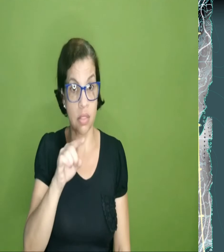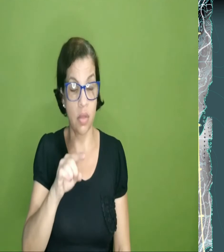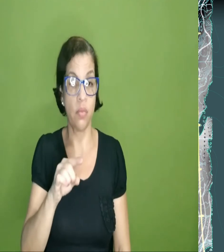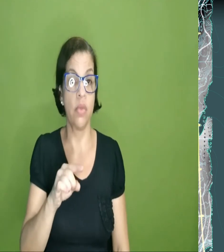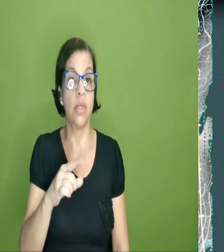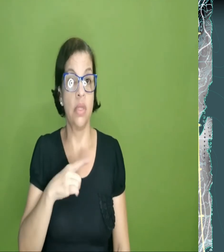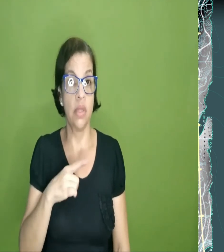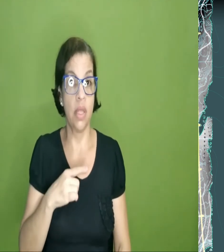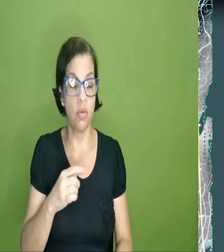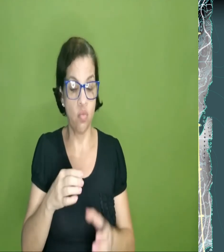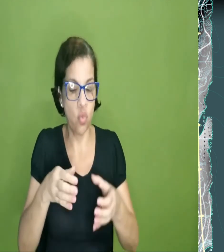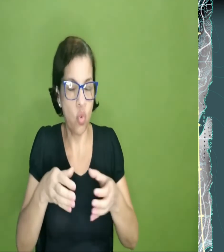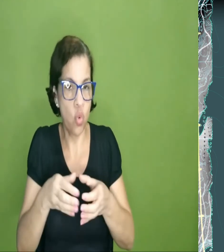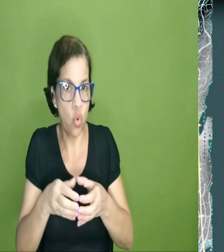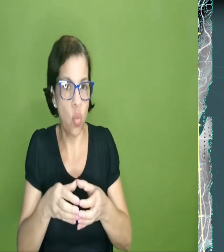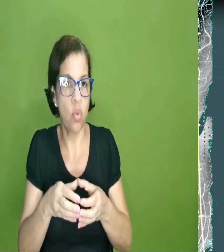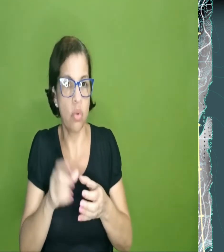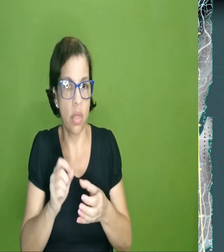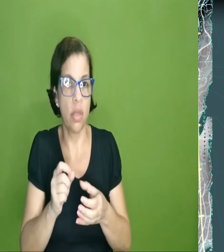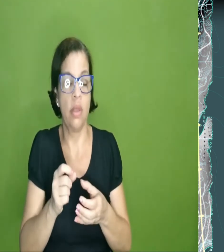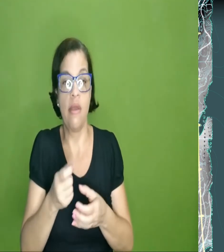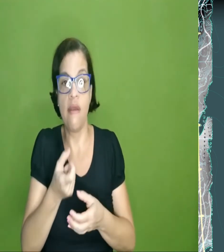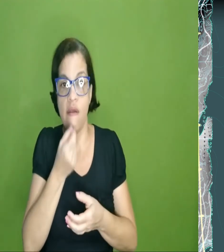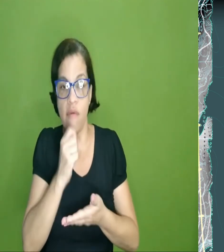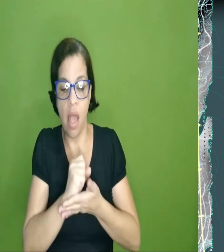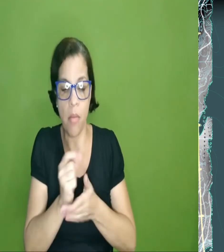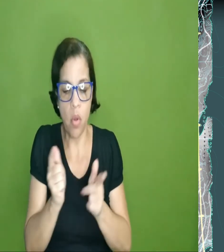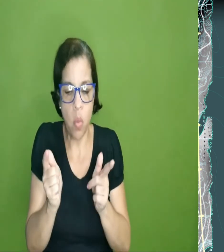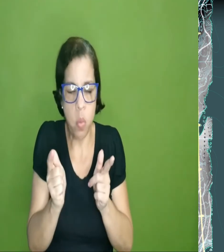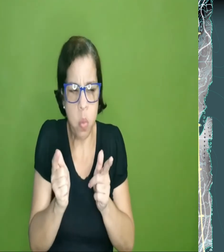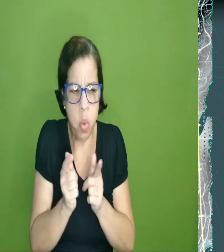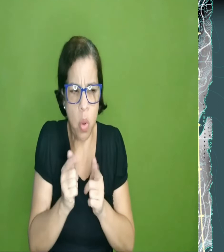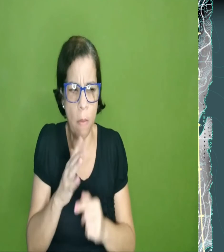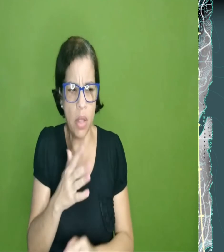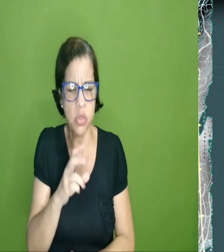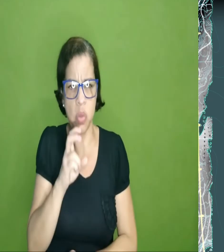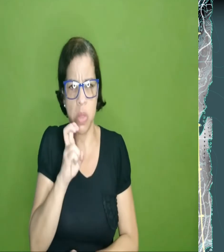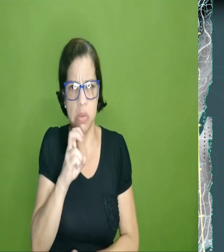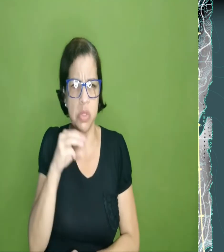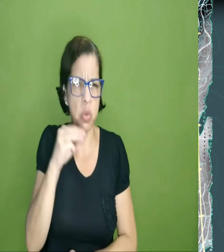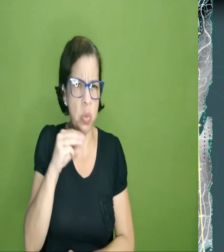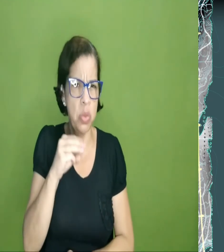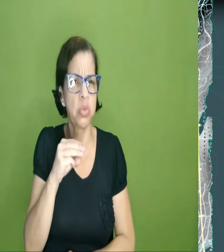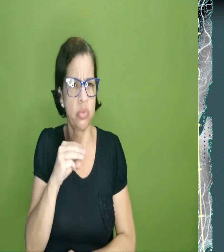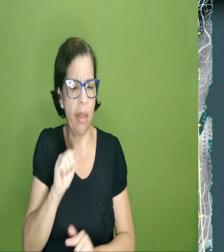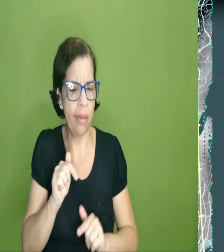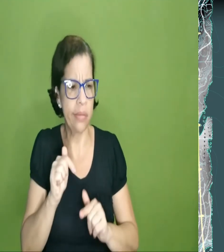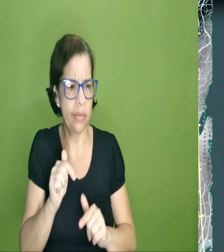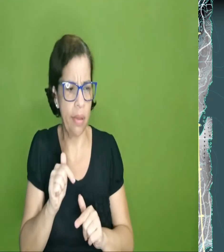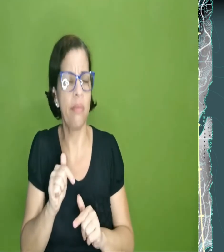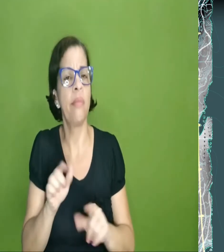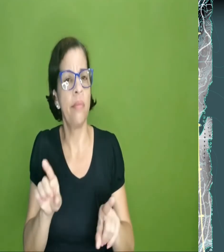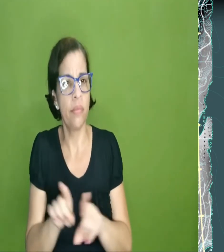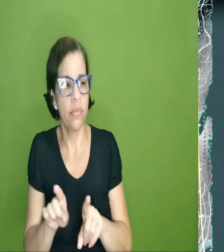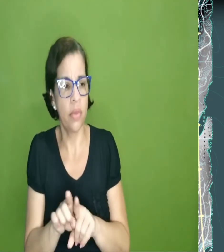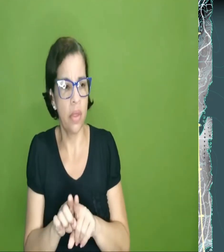ação curta, que apesar de terem um início de ação bastante curto, por volta de 5 minutos ou pouco mais, este efeito